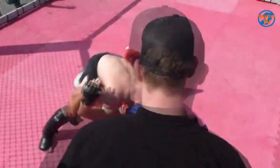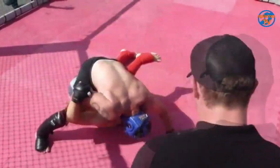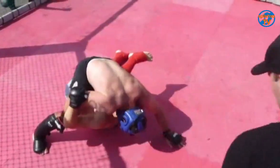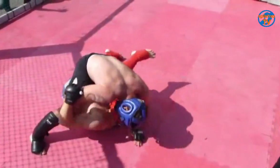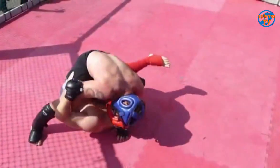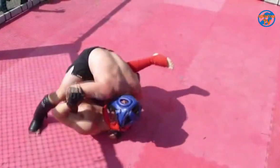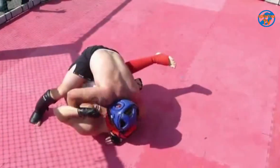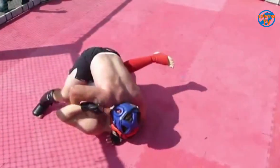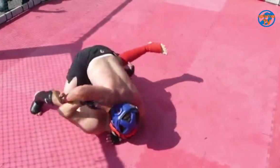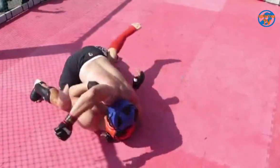Ajde, delaj!